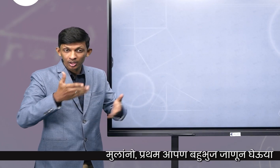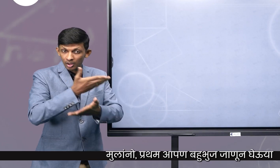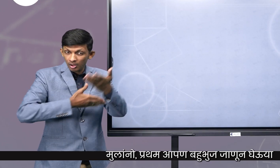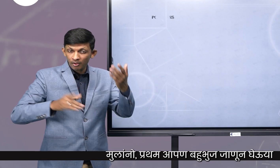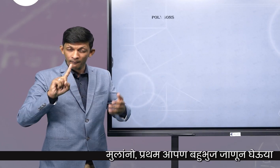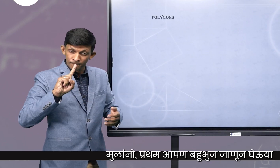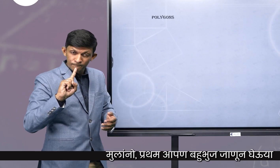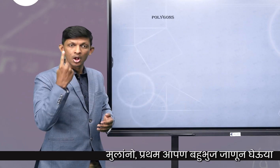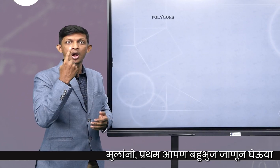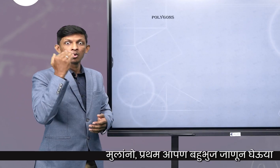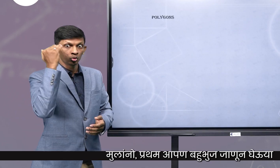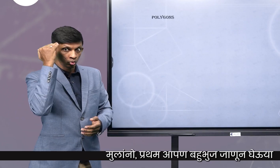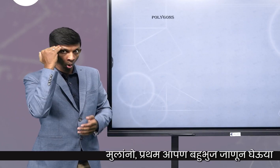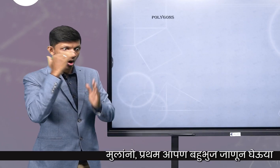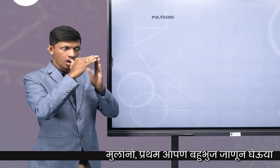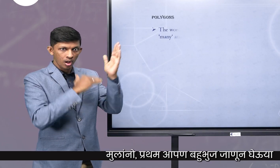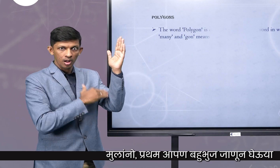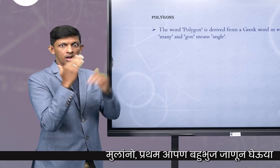मुलांनो, प्रथम आपण बहुभुज जाणून घेऊया.